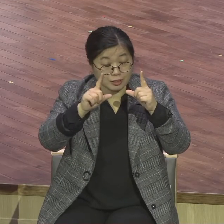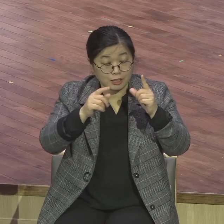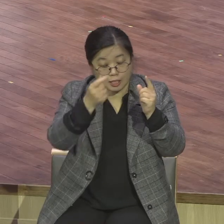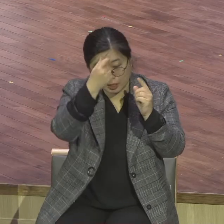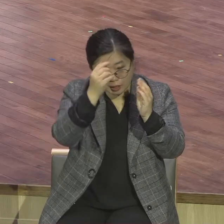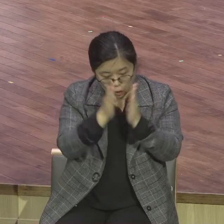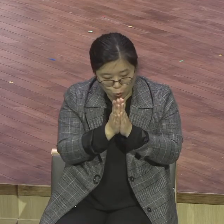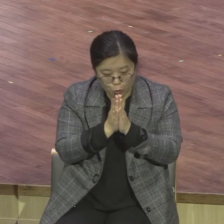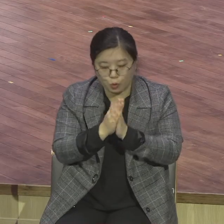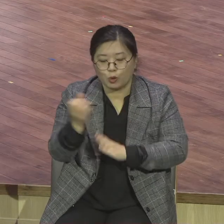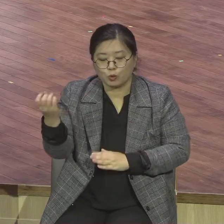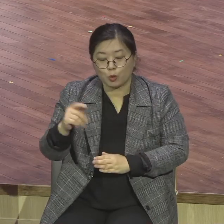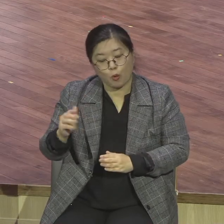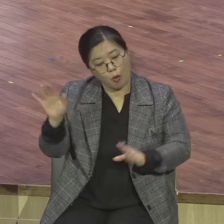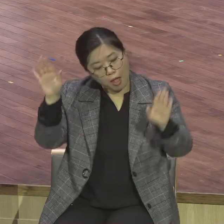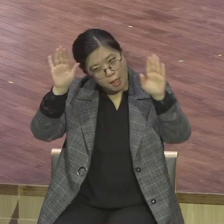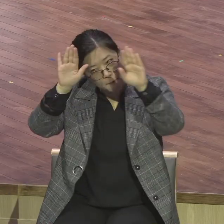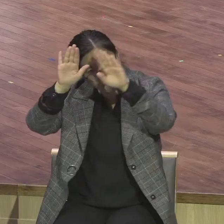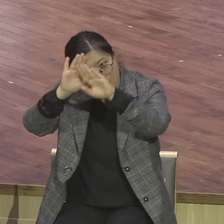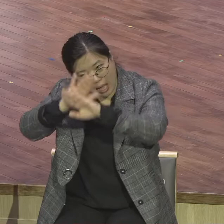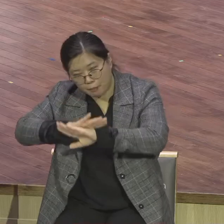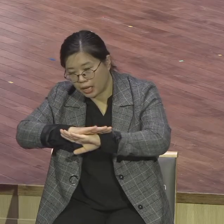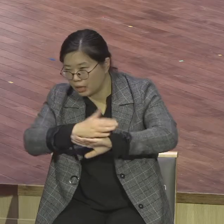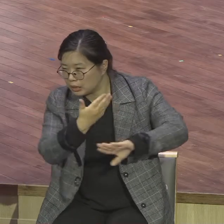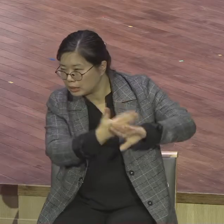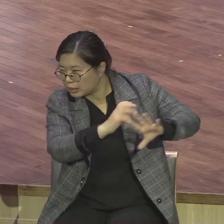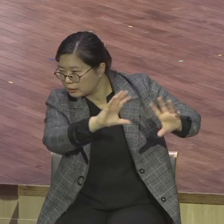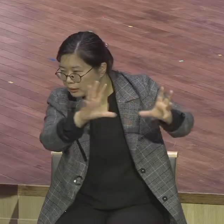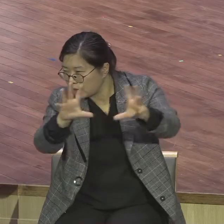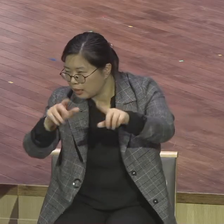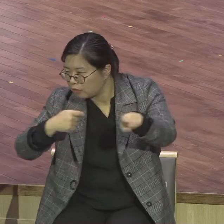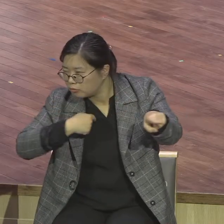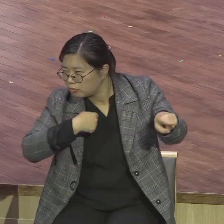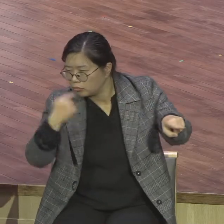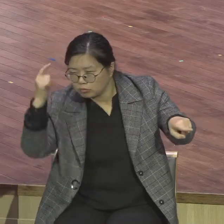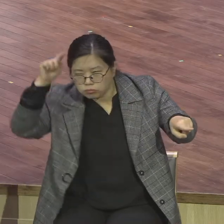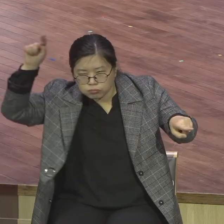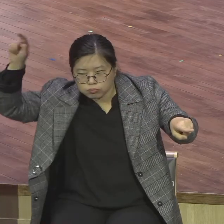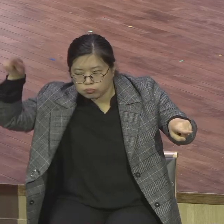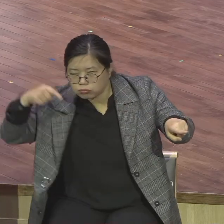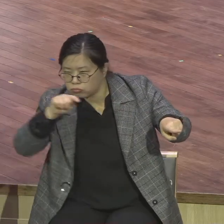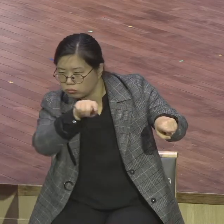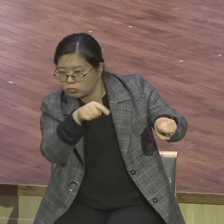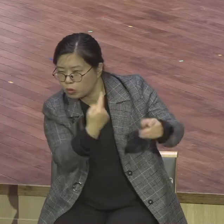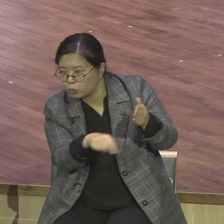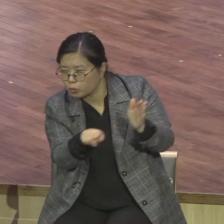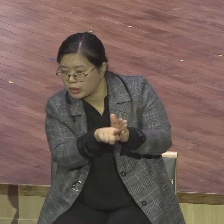기도하는 것을 통해서 세상을 이기게 하신다.